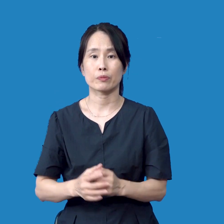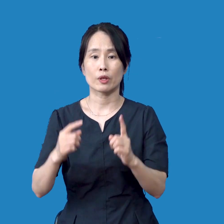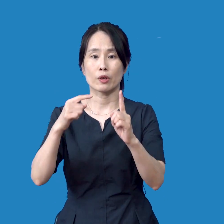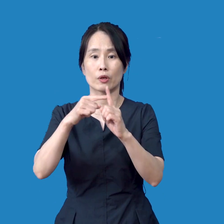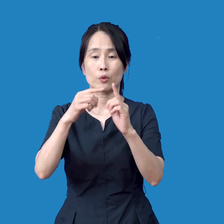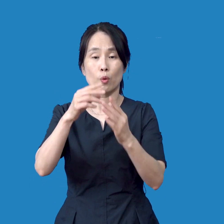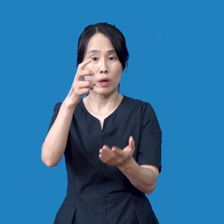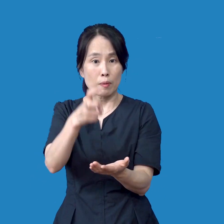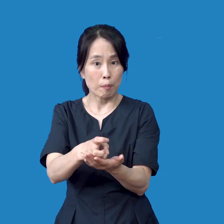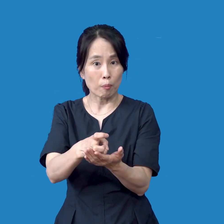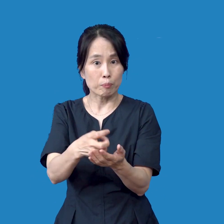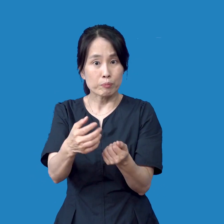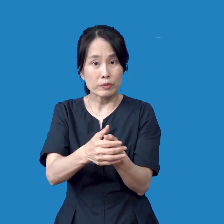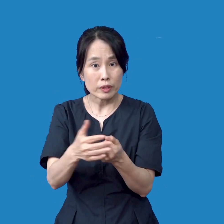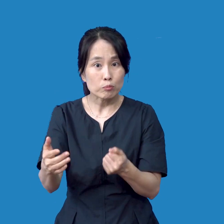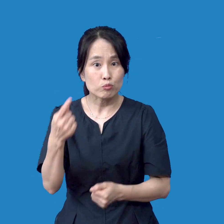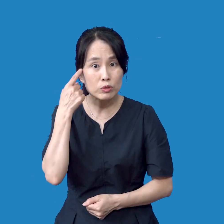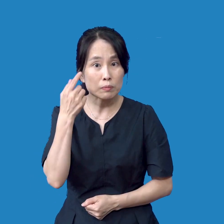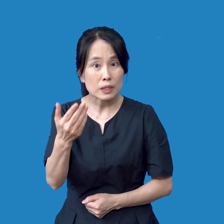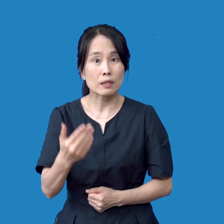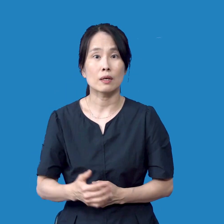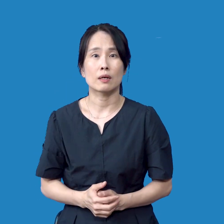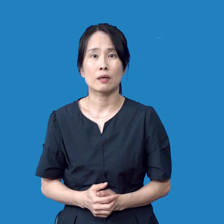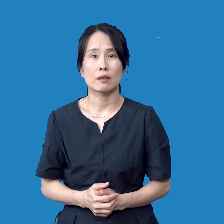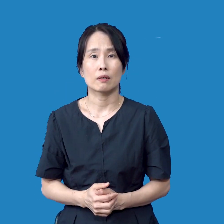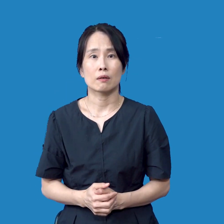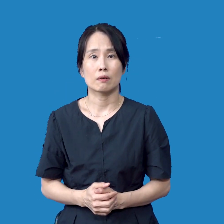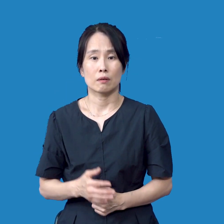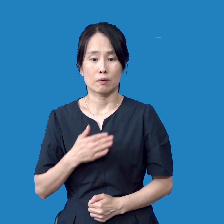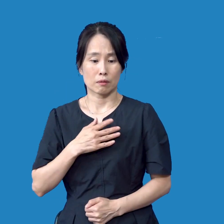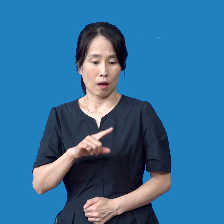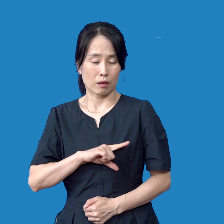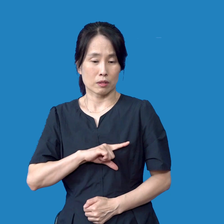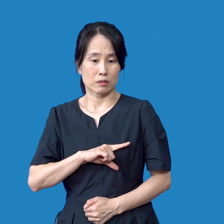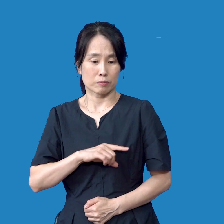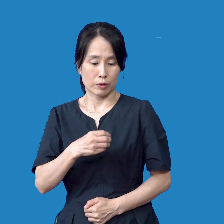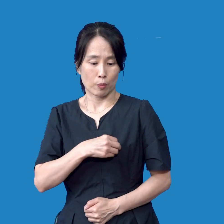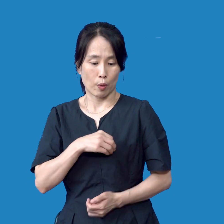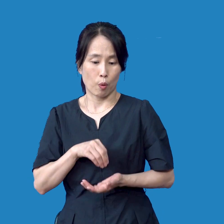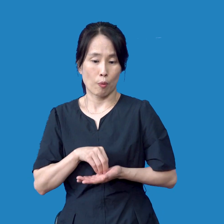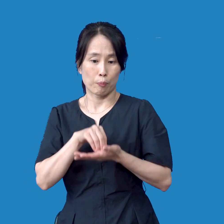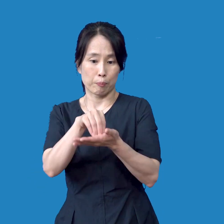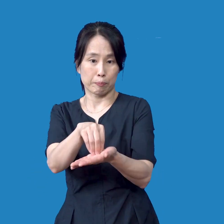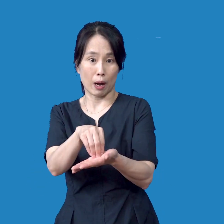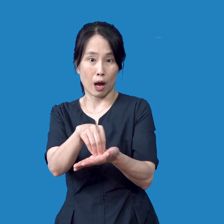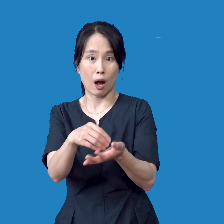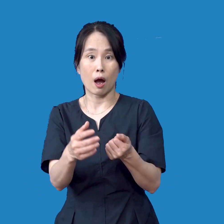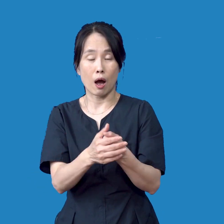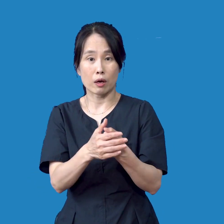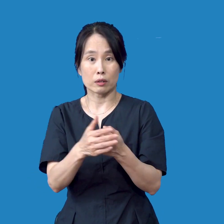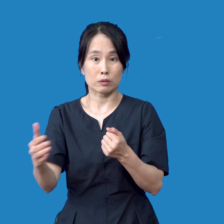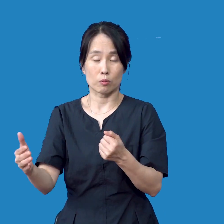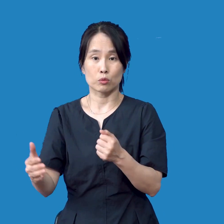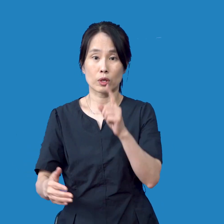교회의 법과 내교입니까? 내 이름이 교족부에 올라 있고 또